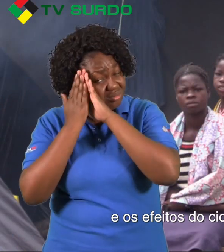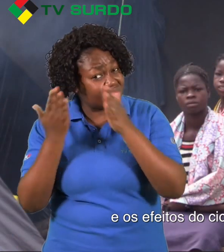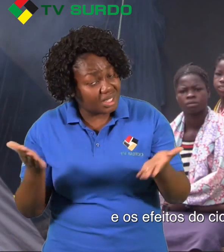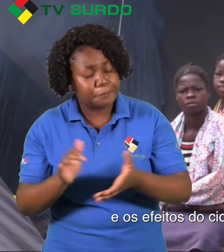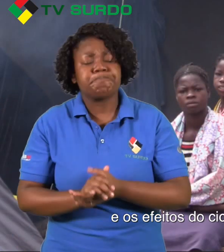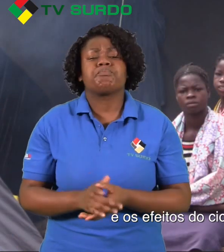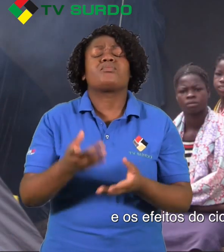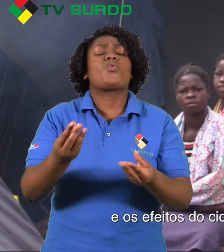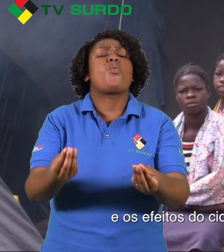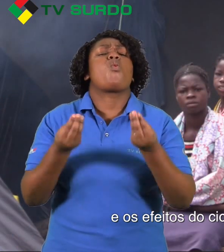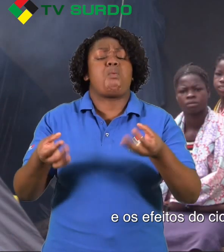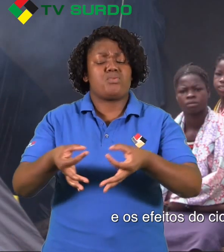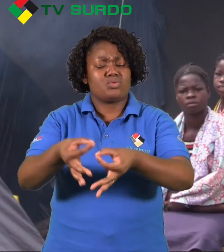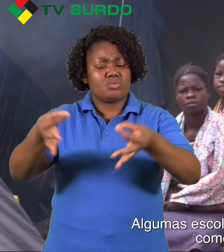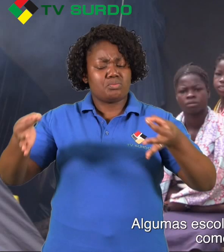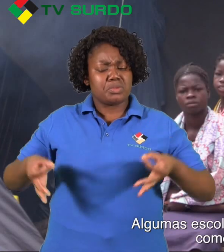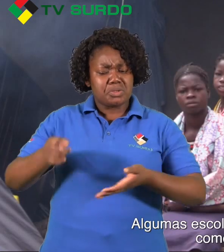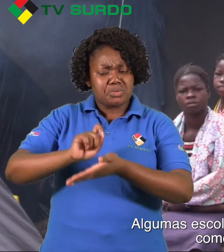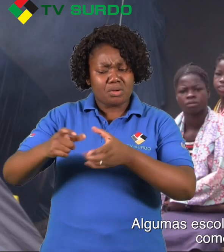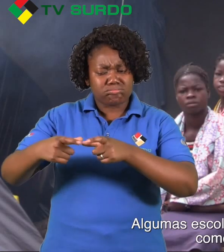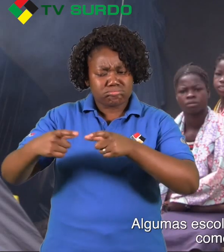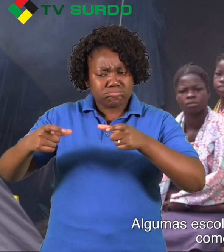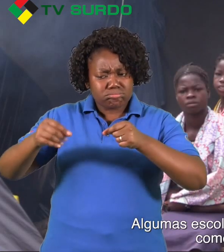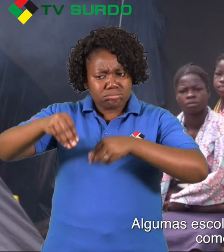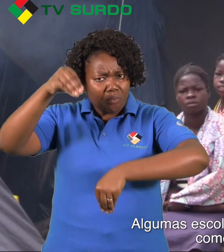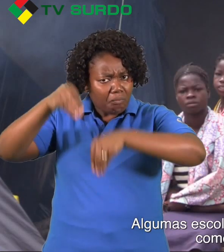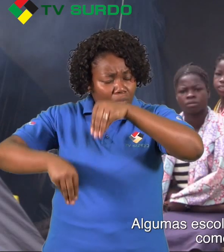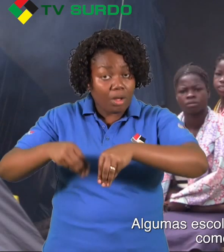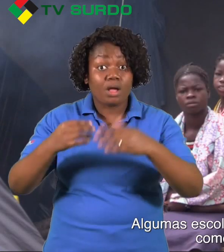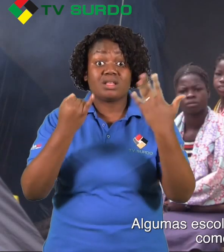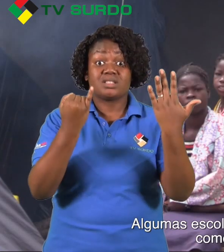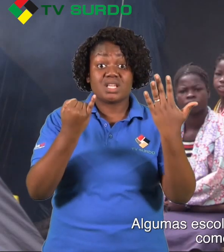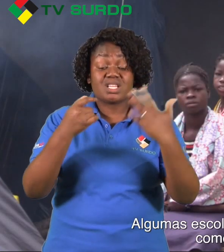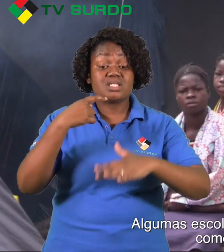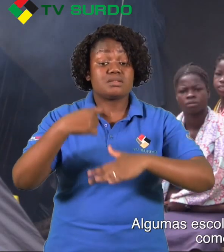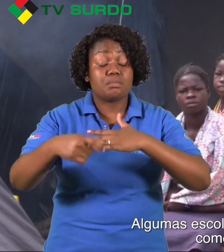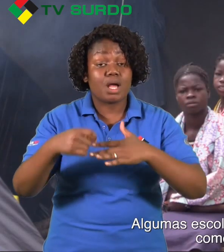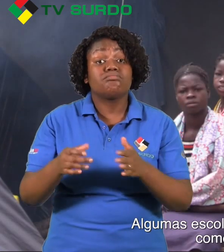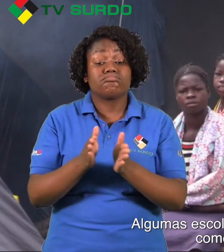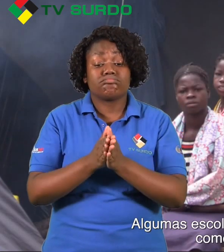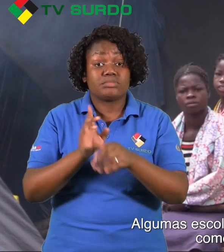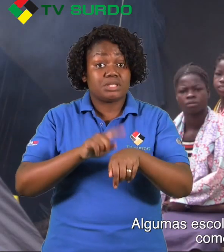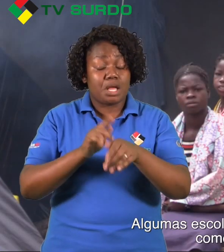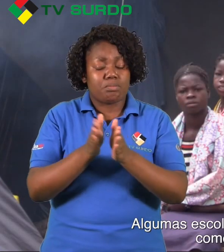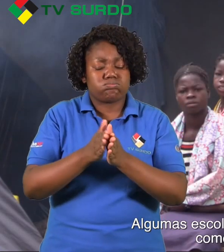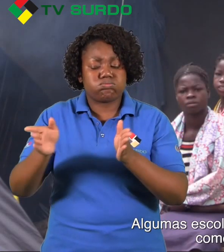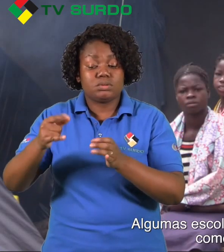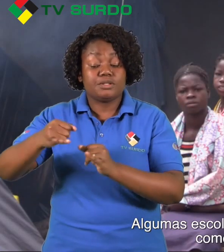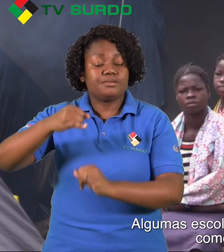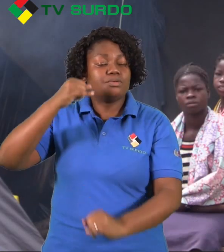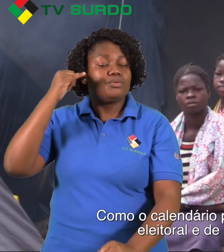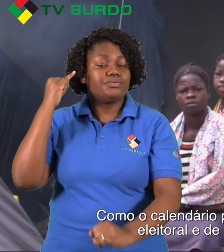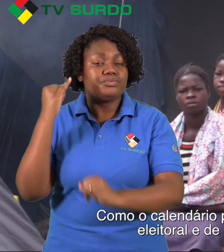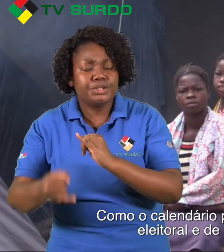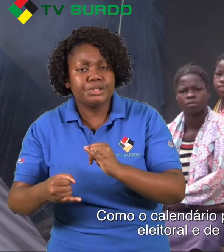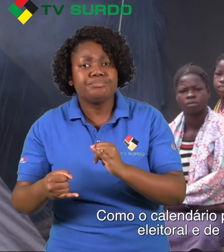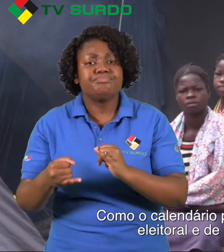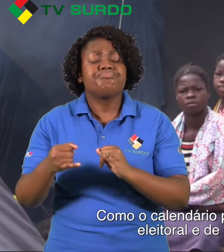ciclone IDAI em sofá-la. Algumas escolas ainda se encontram a funcionar como centros de acomodação.